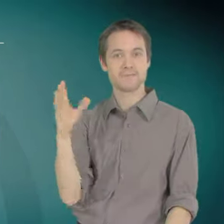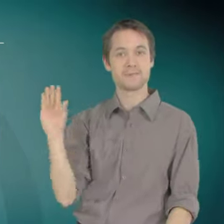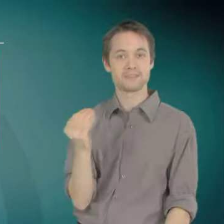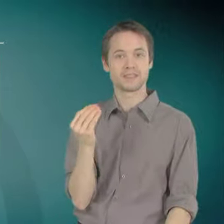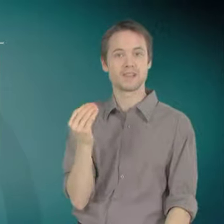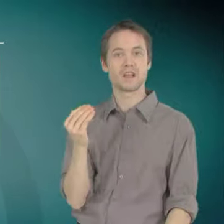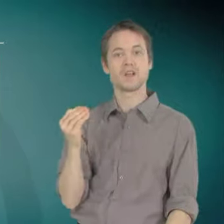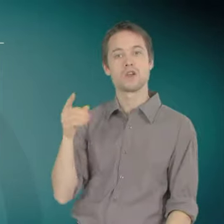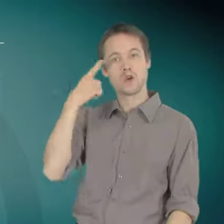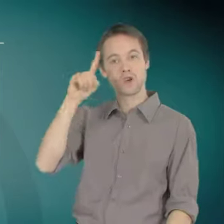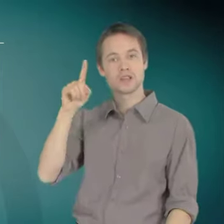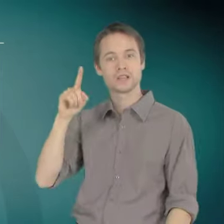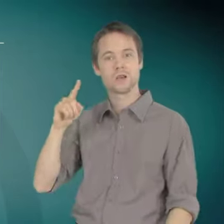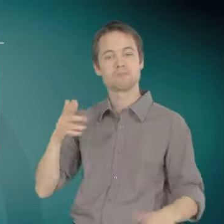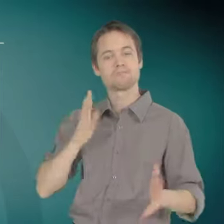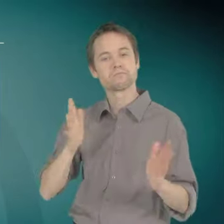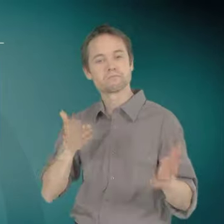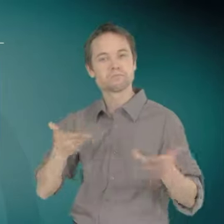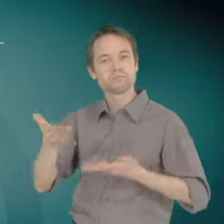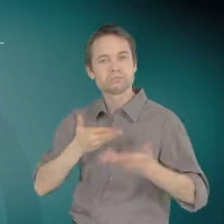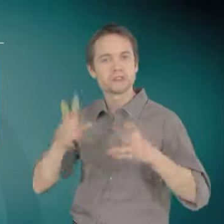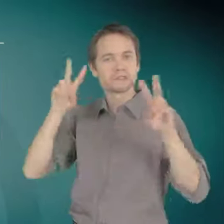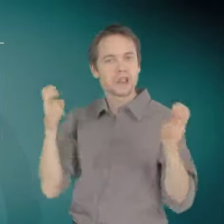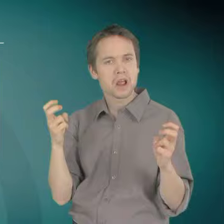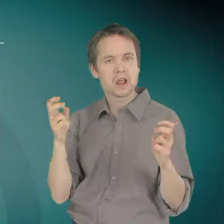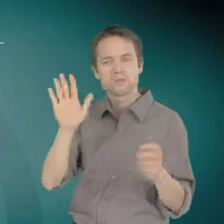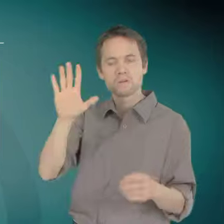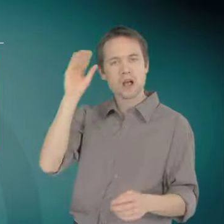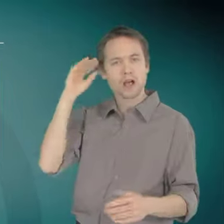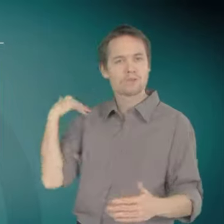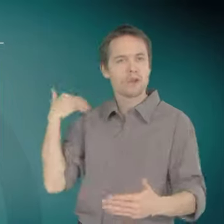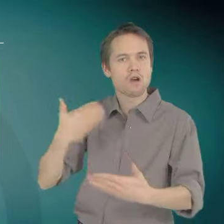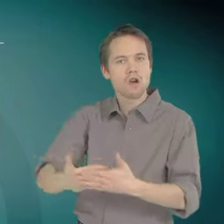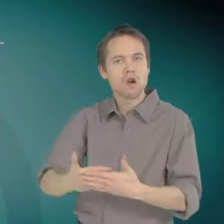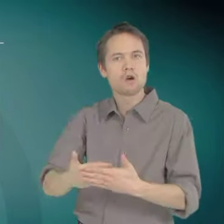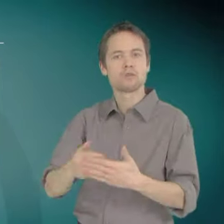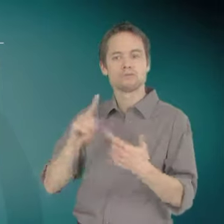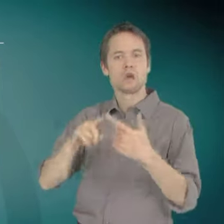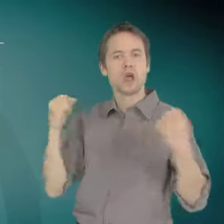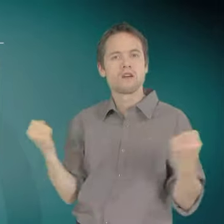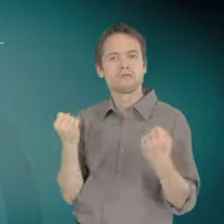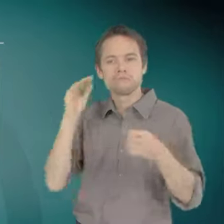5 spricht mit corinne über ihre bisherigen erfahrungen ihre aktivitäten als miss handicap ihre